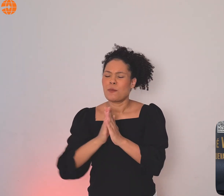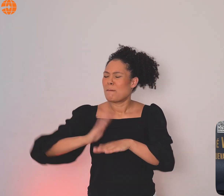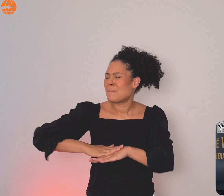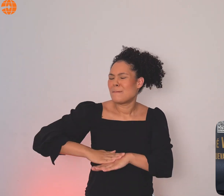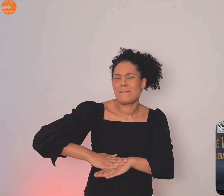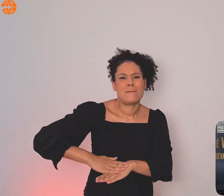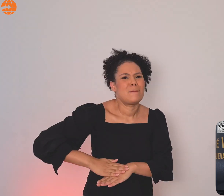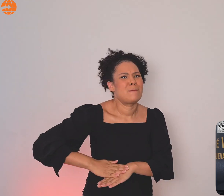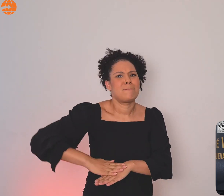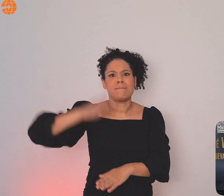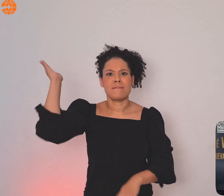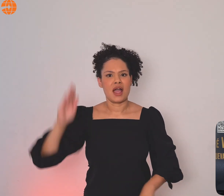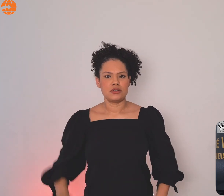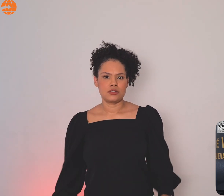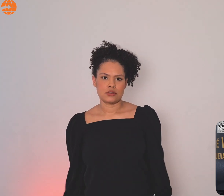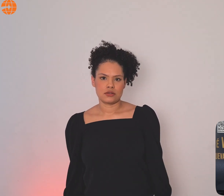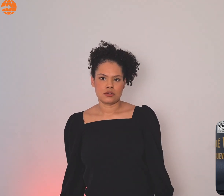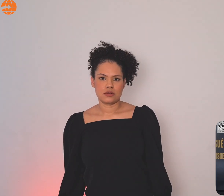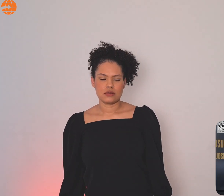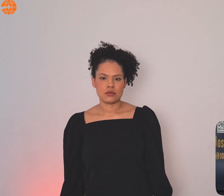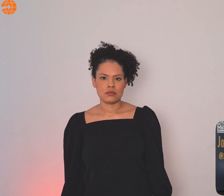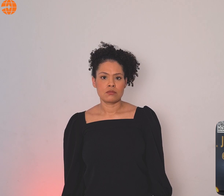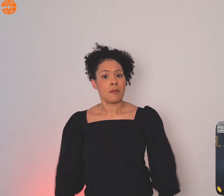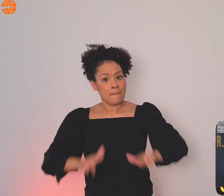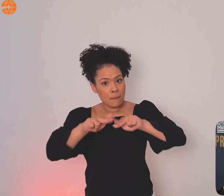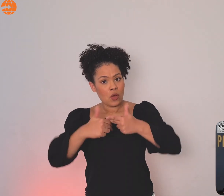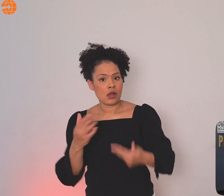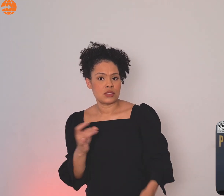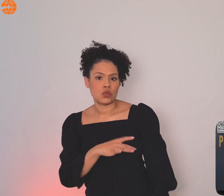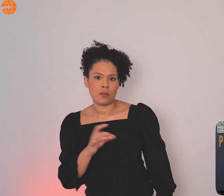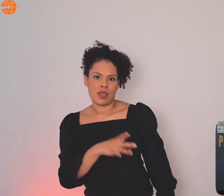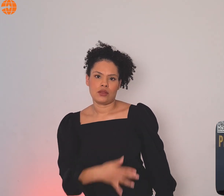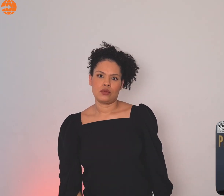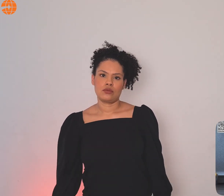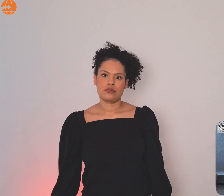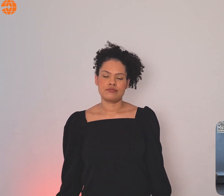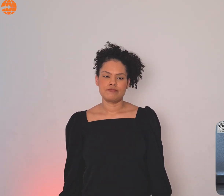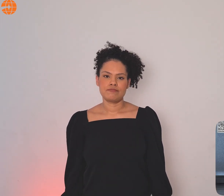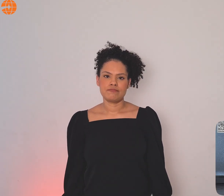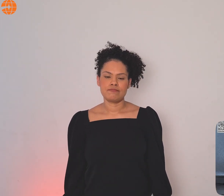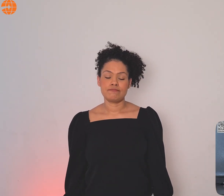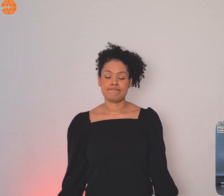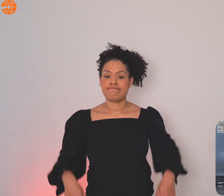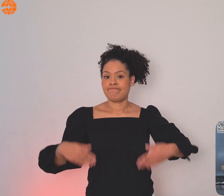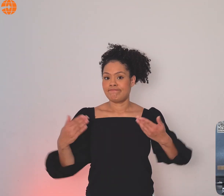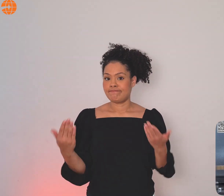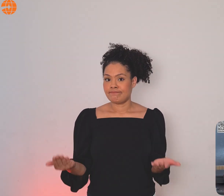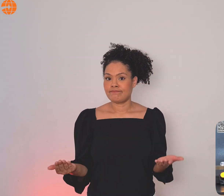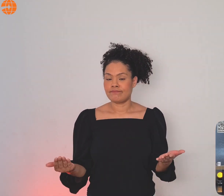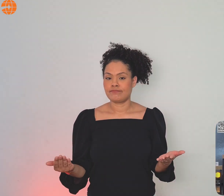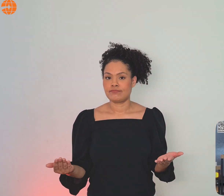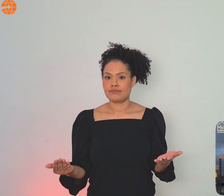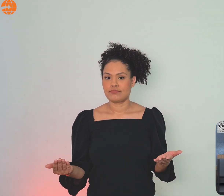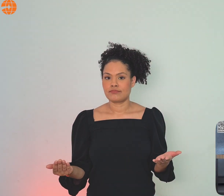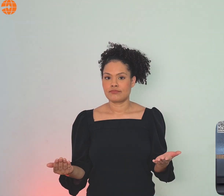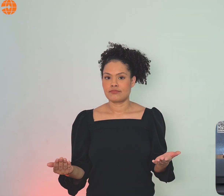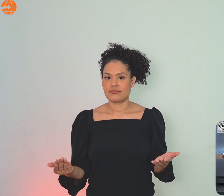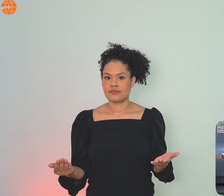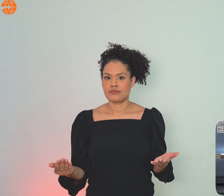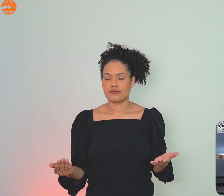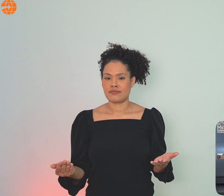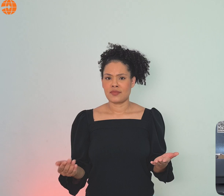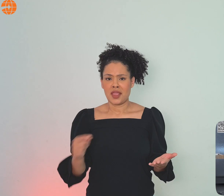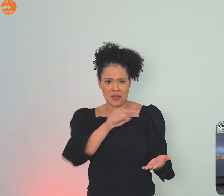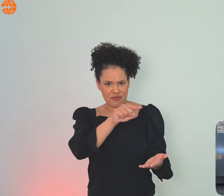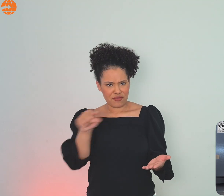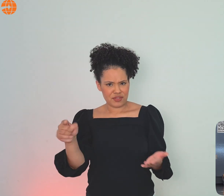Eu não sei quantos de vocês estão sabendo que eu agora sou domador de